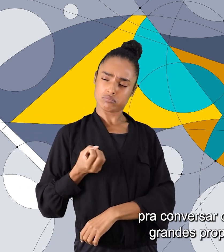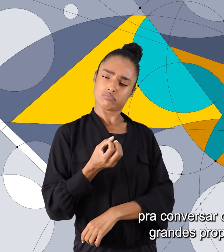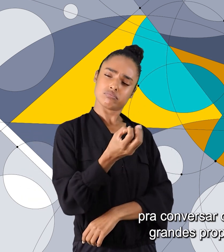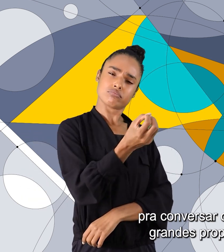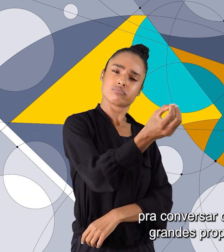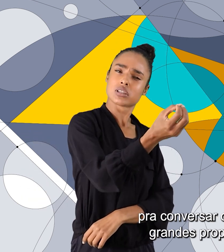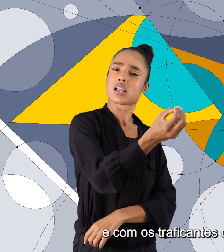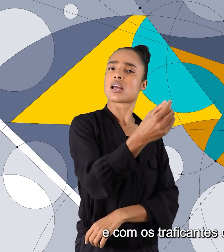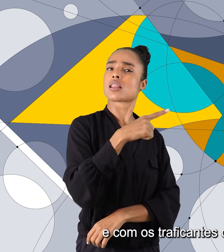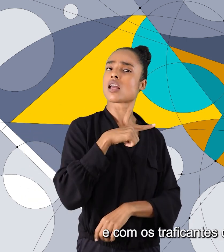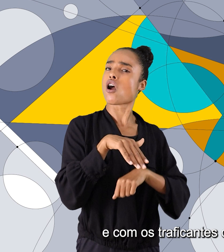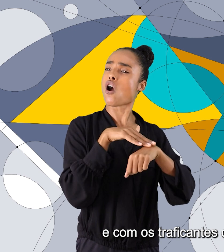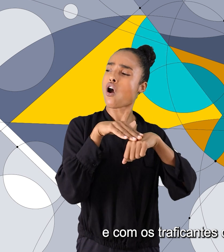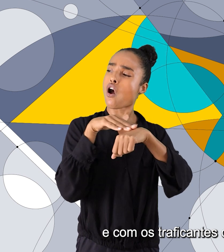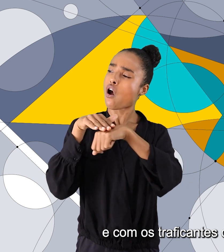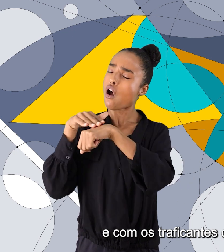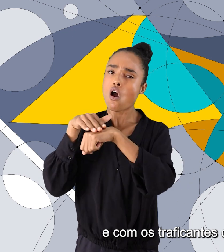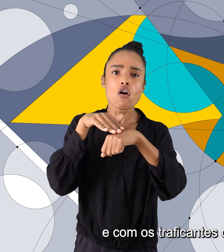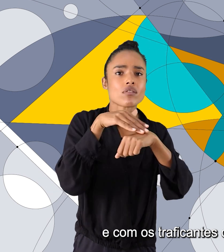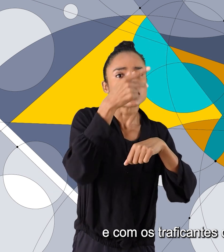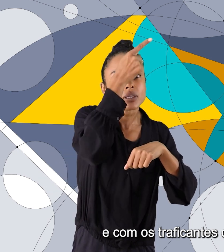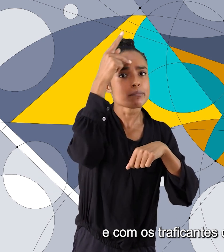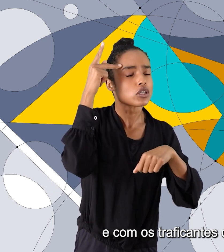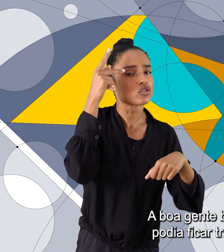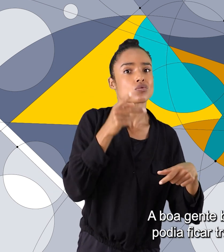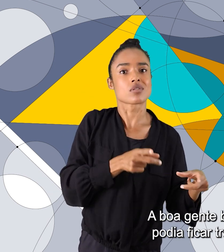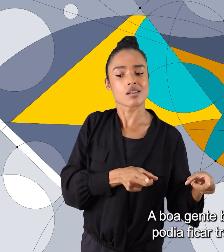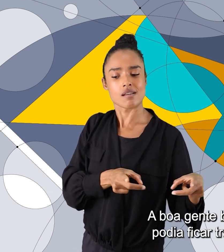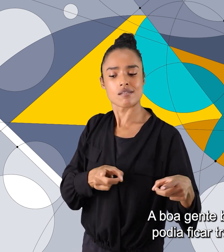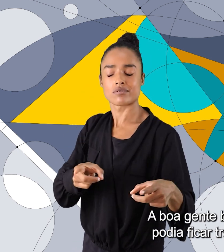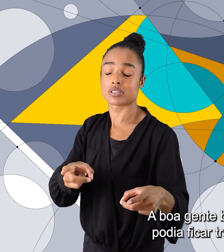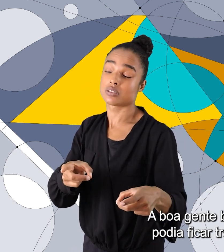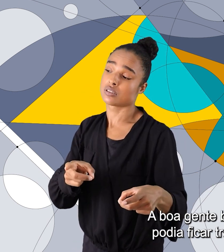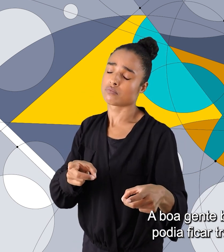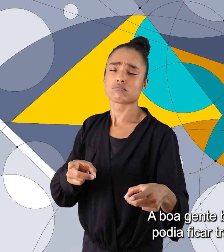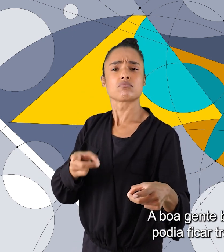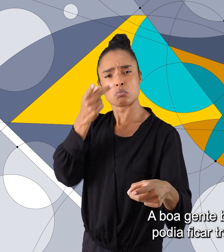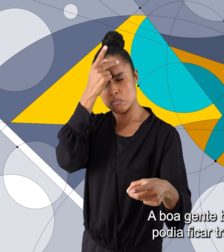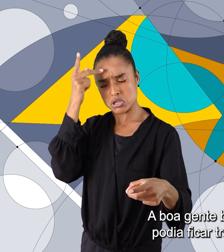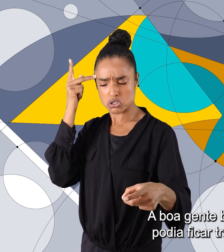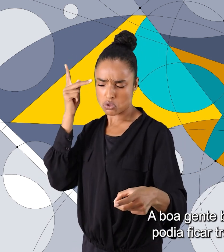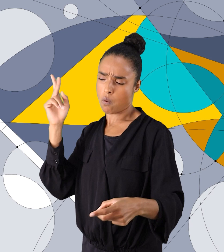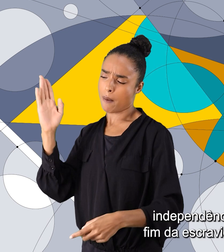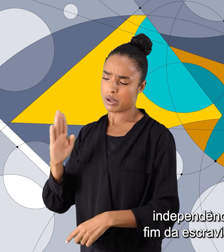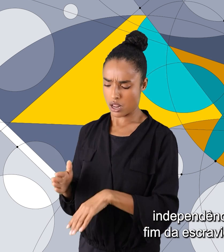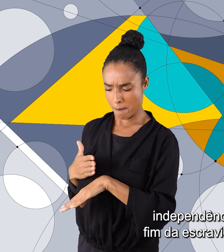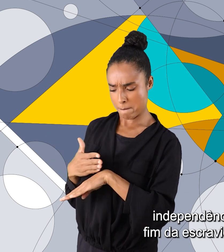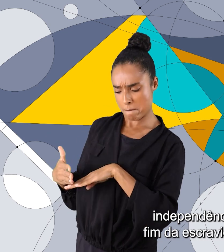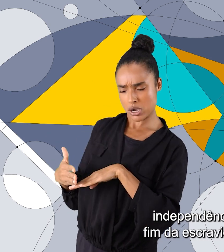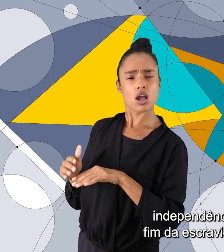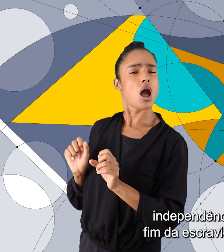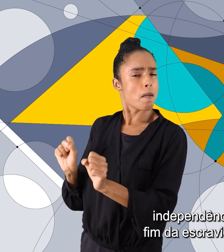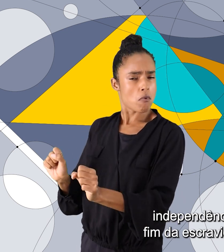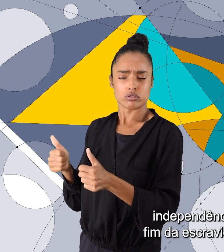grandes proprietários e com os traficantes de escravizados. A boa gente brasileira podia ficar tranquila. Independência,